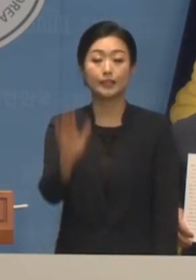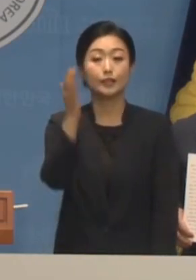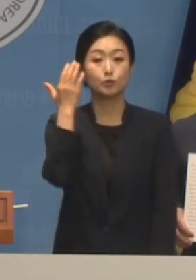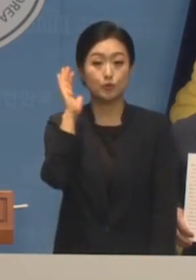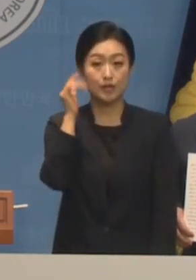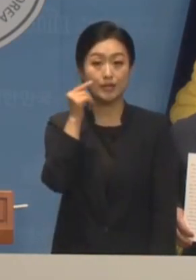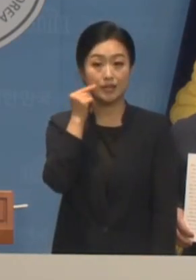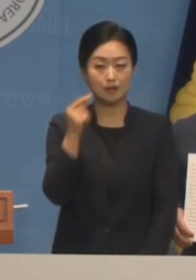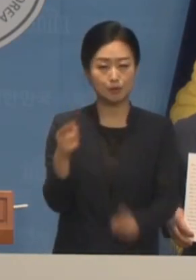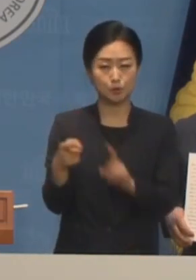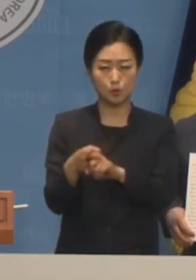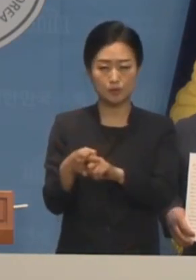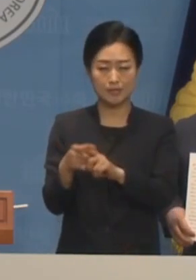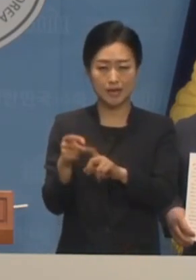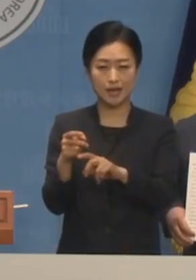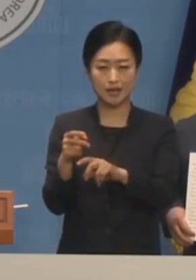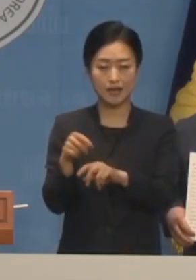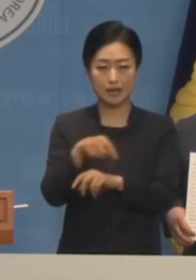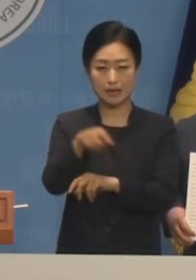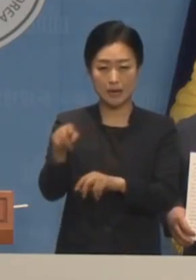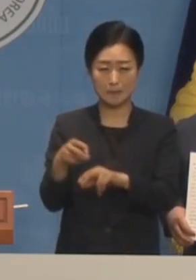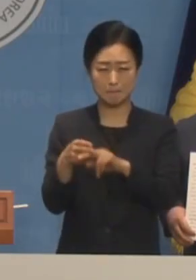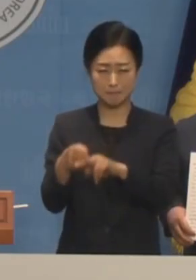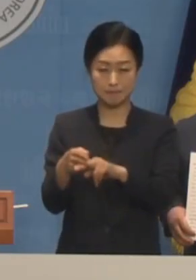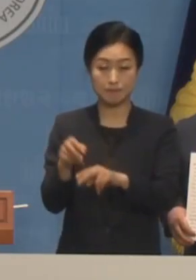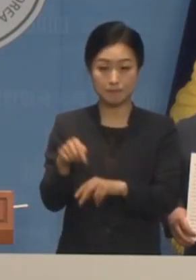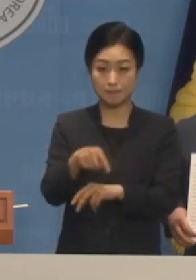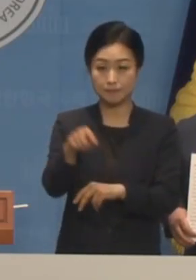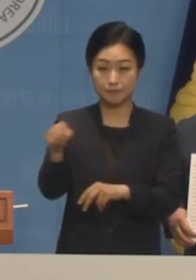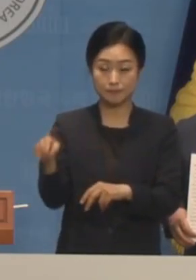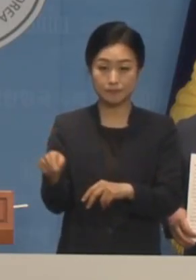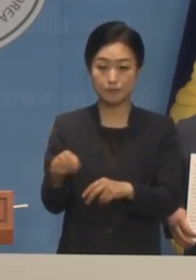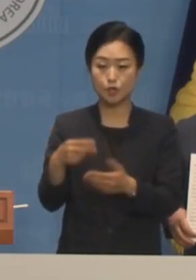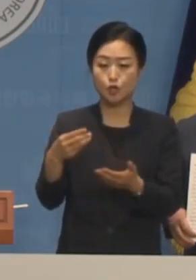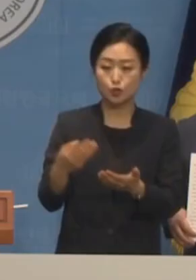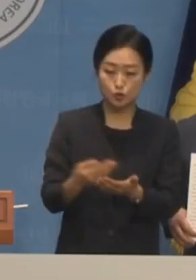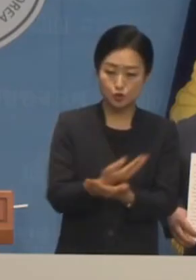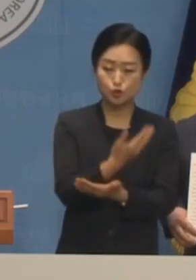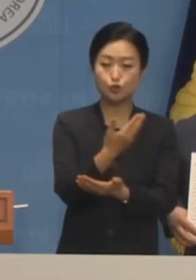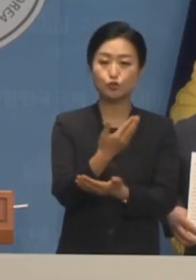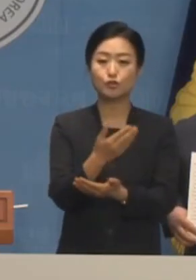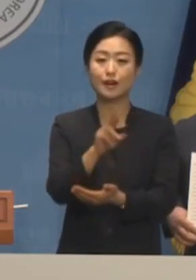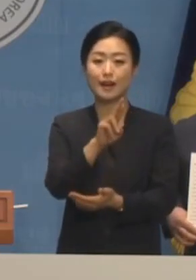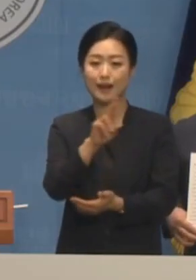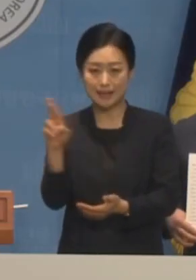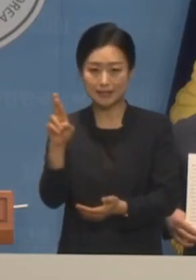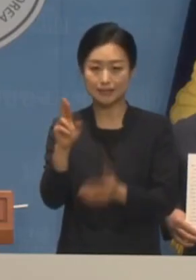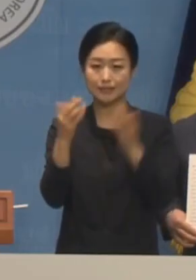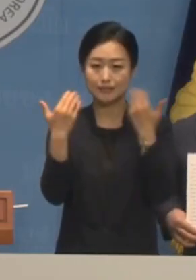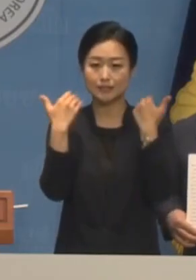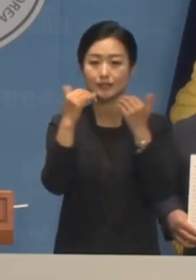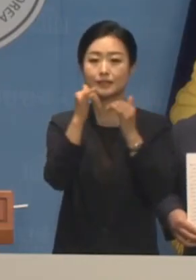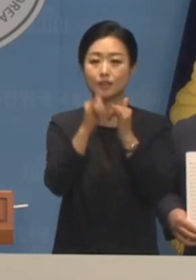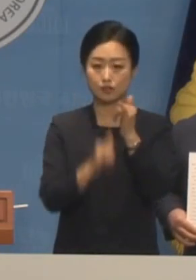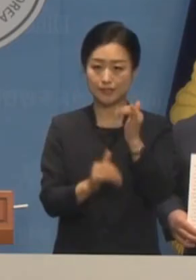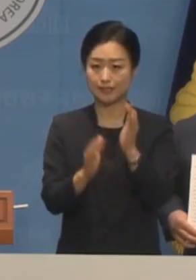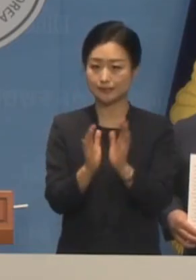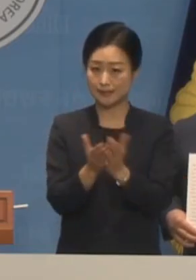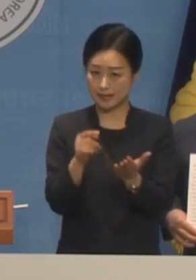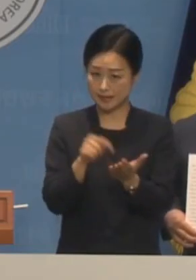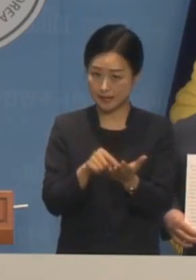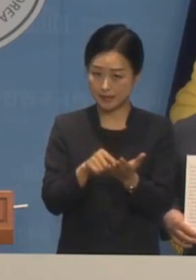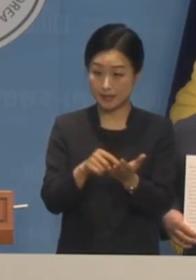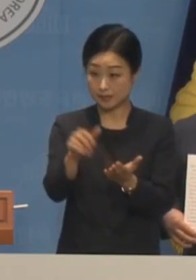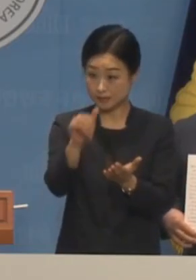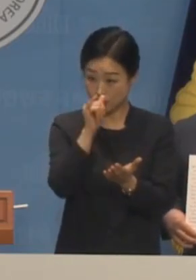친일독재 미화로 논란이 된 뉴라이트 사관 역사 교과서가 등장하면서 국민 여러분의 깊은